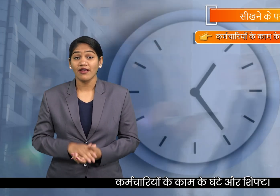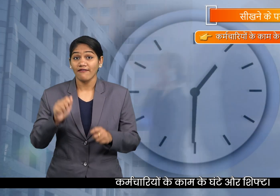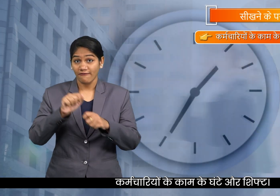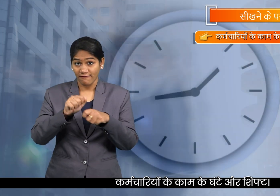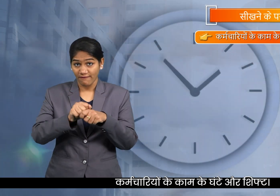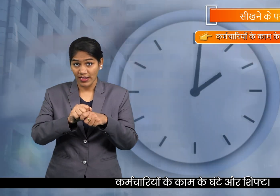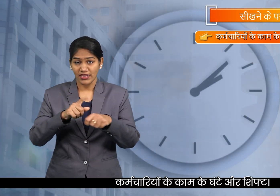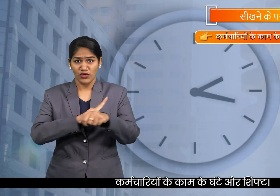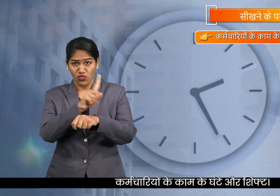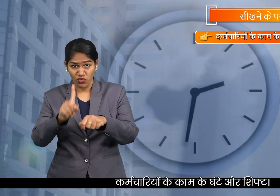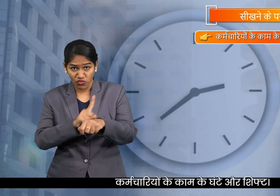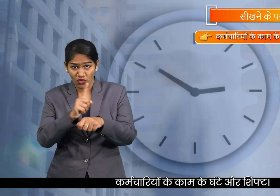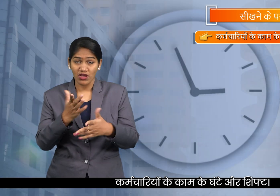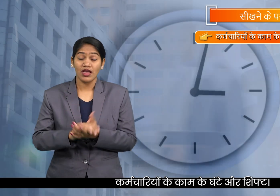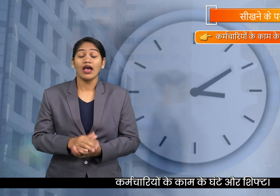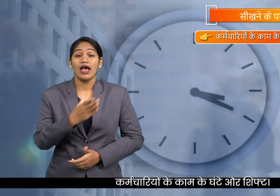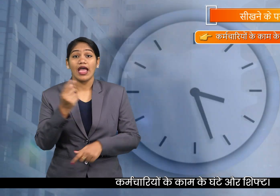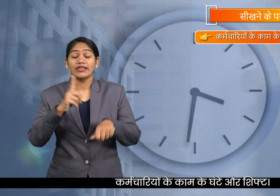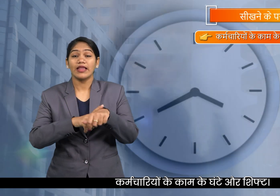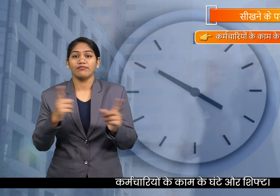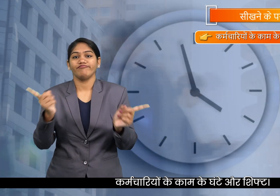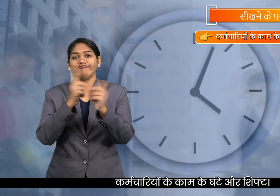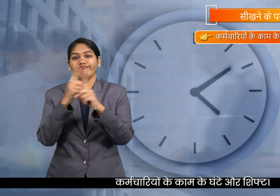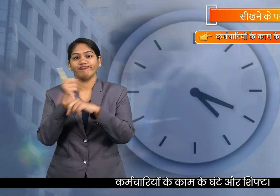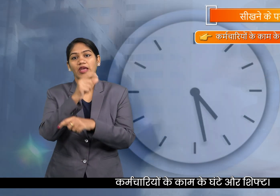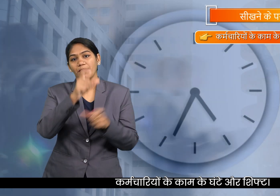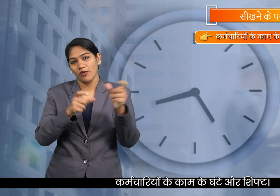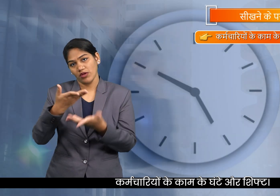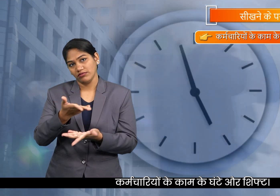कर्मचारियों के काम के घंटे और शिफ्ट,